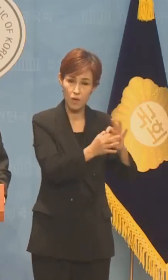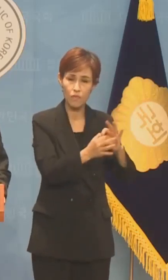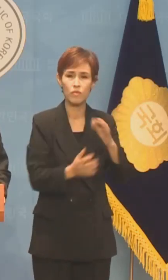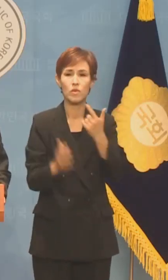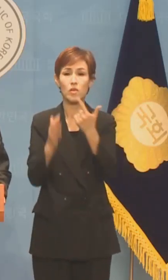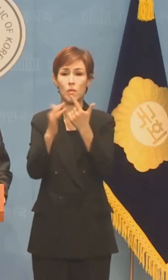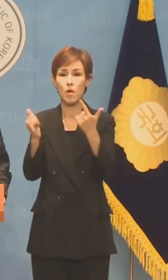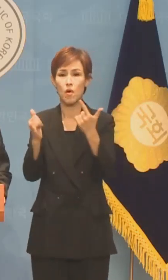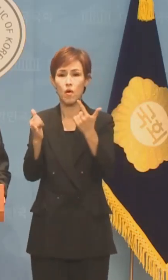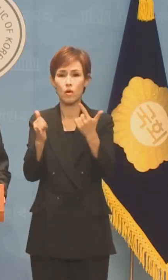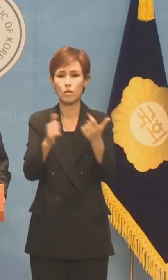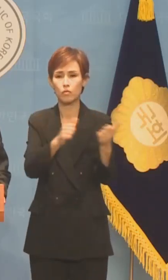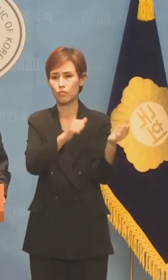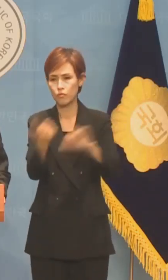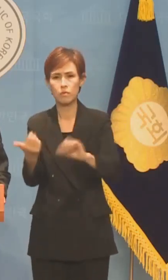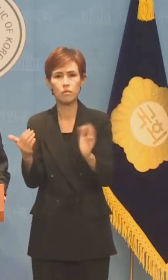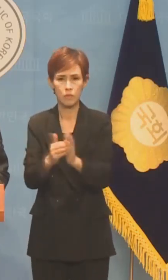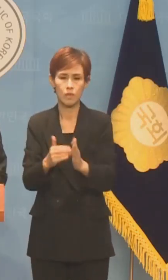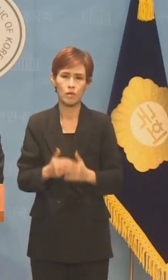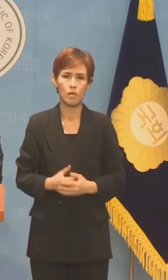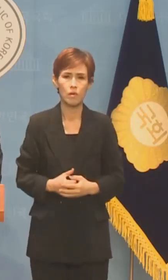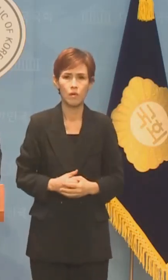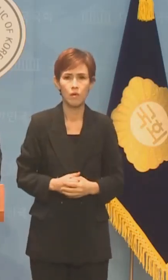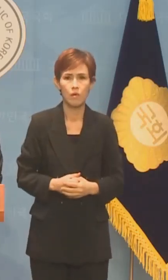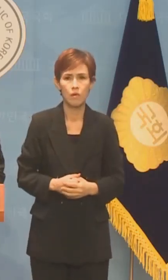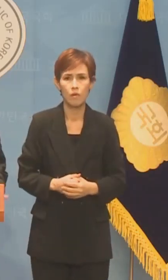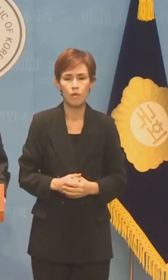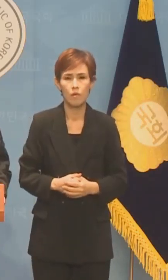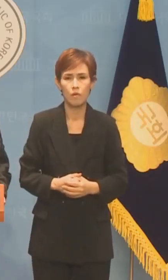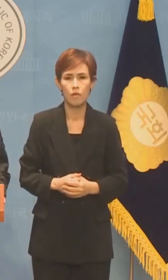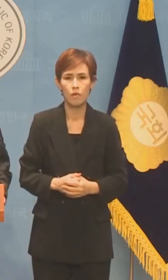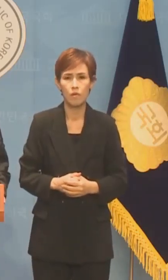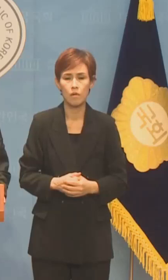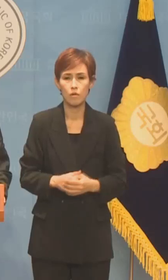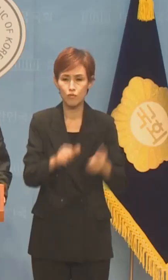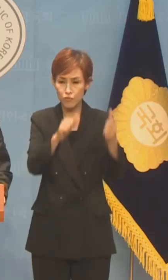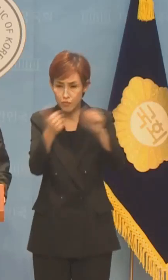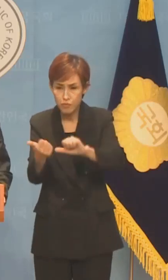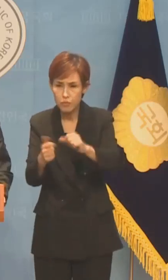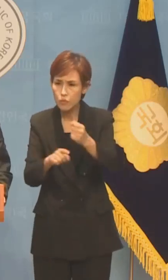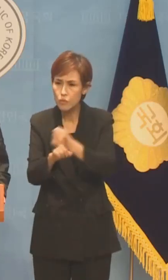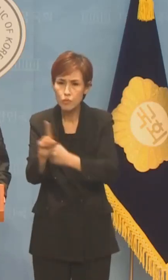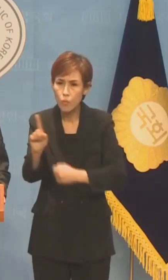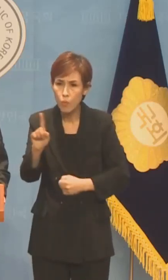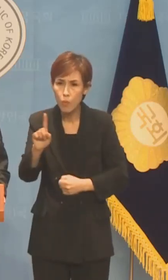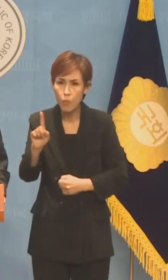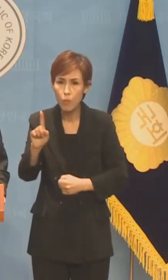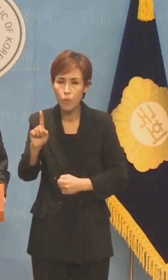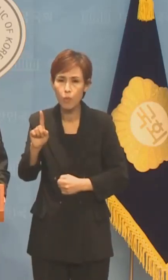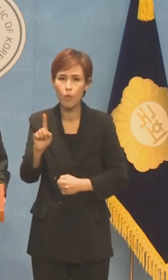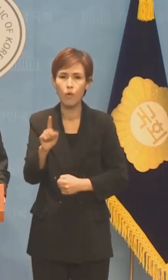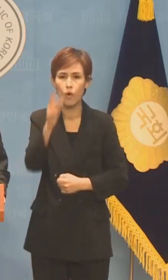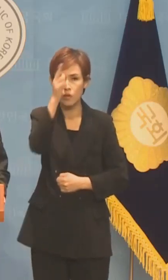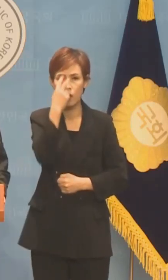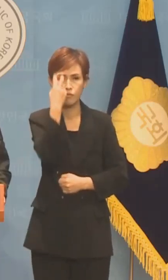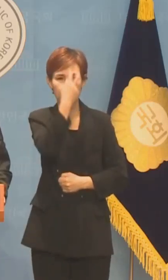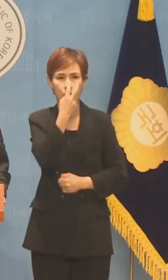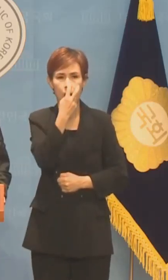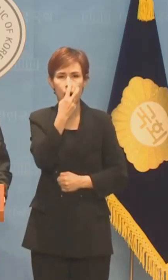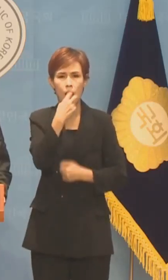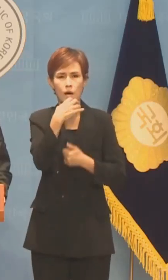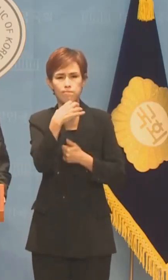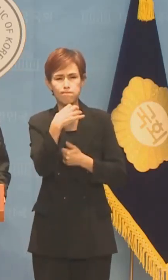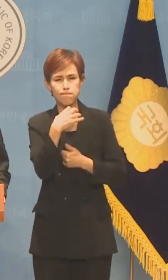6명이 우문의 죽음을 맞았습니다. 현재까지 이분들이 돌아가신 이유는 수사에 대한 압박감을 이기지